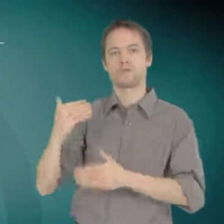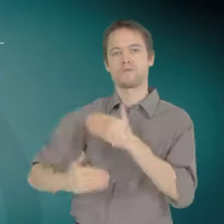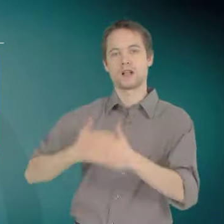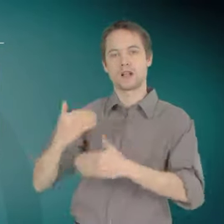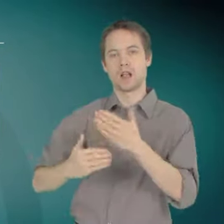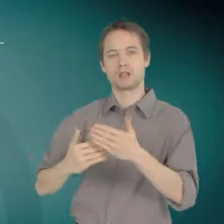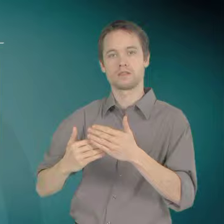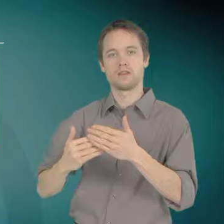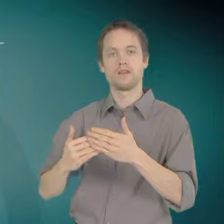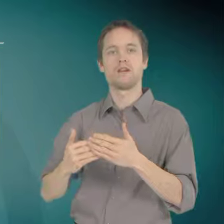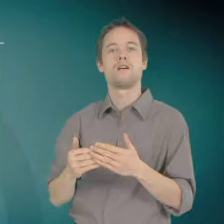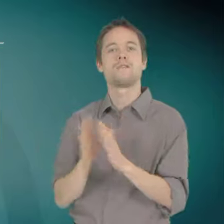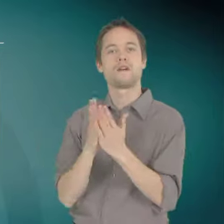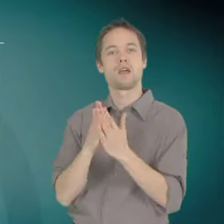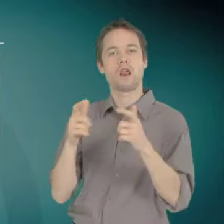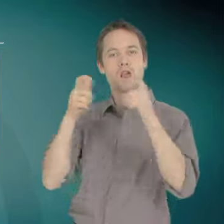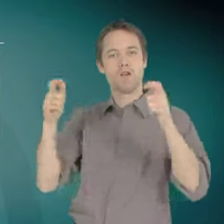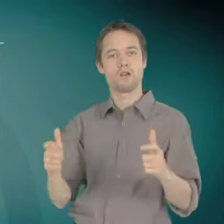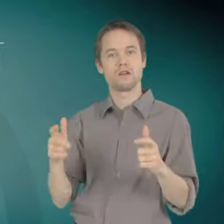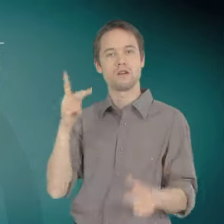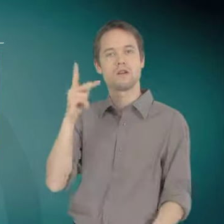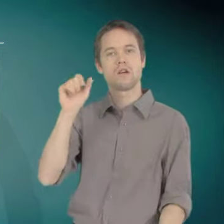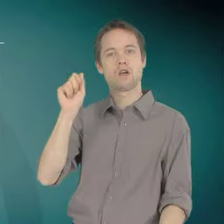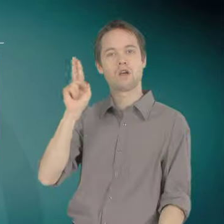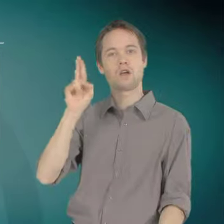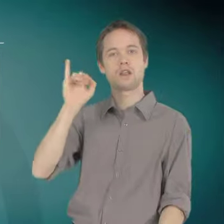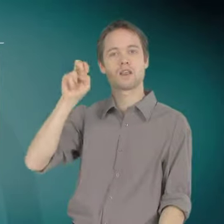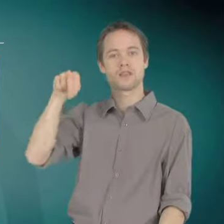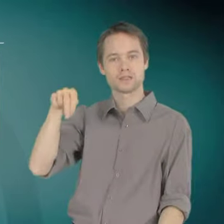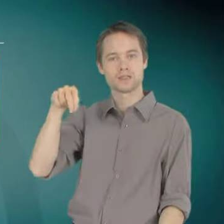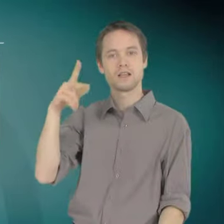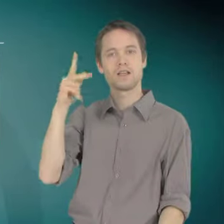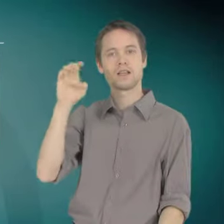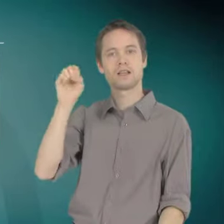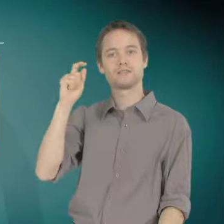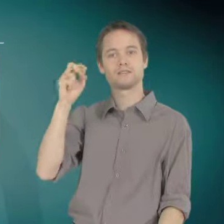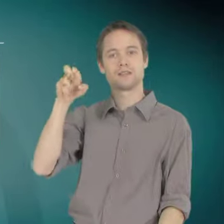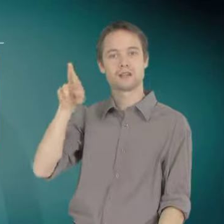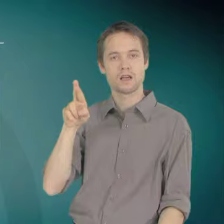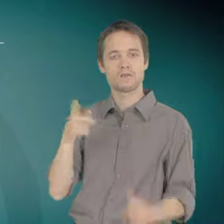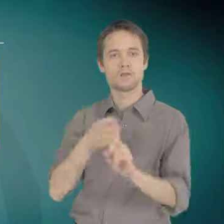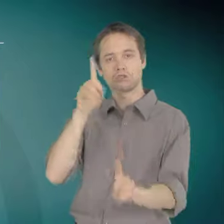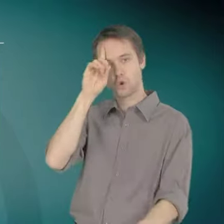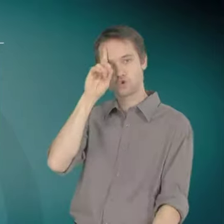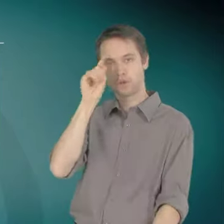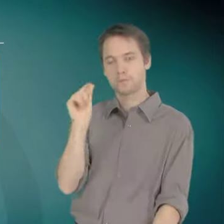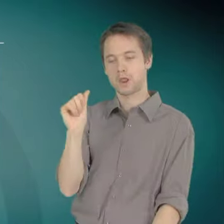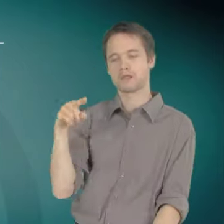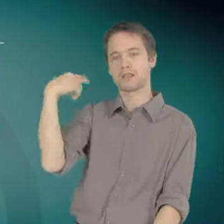nun wurde das gleiche für deutschland entwickelt der deutsche verlag karin kestner wird im ersten